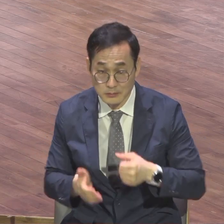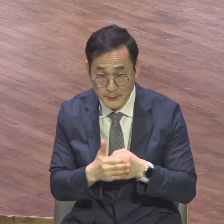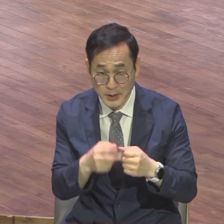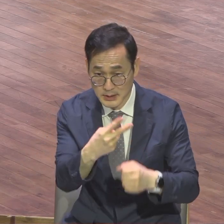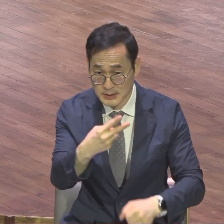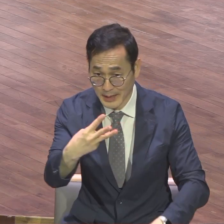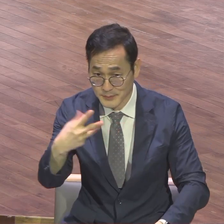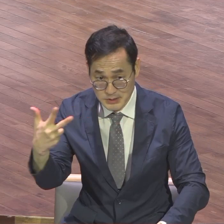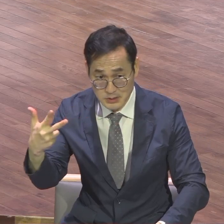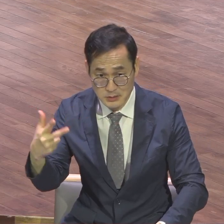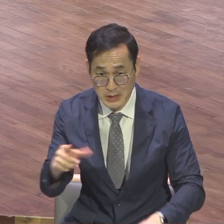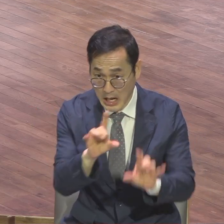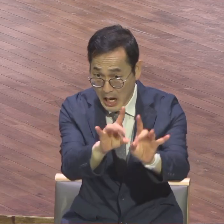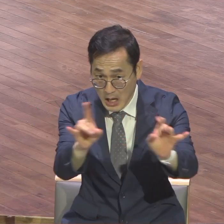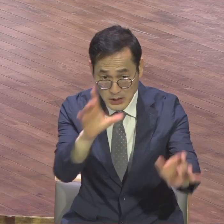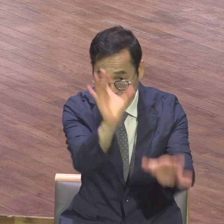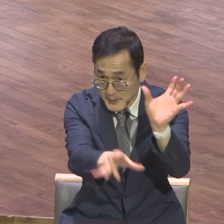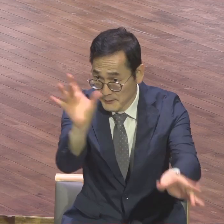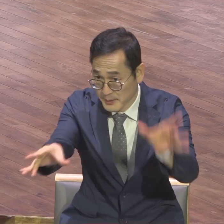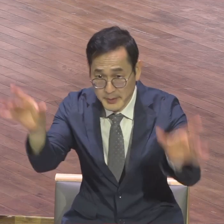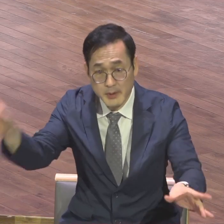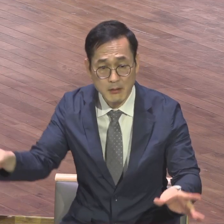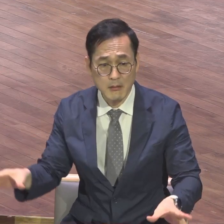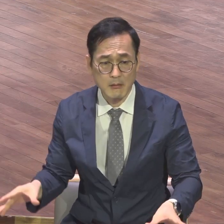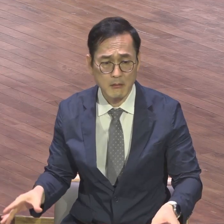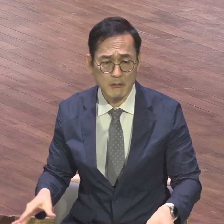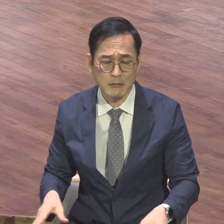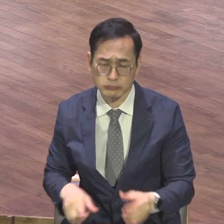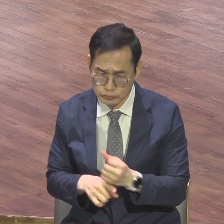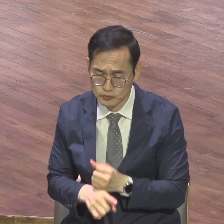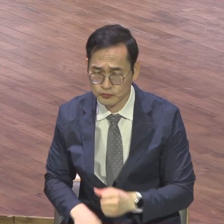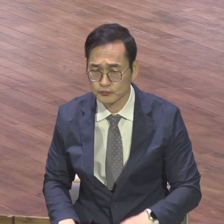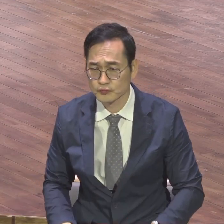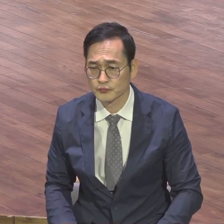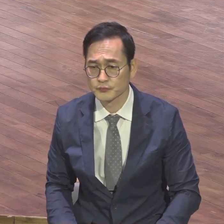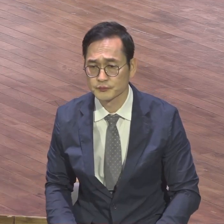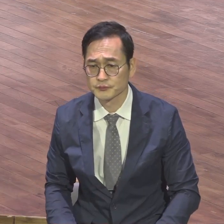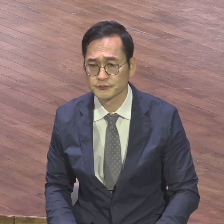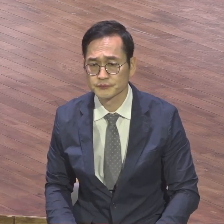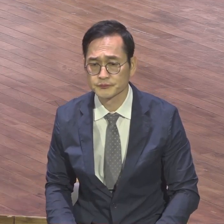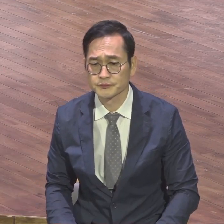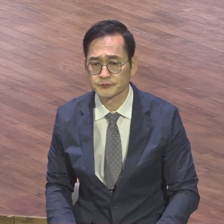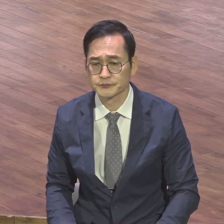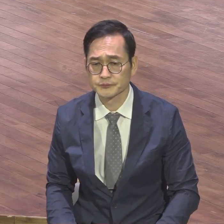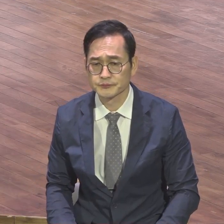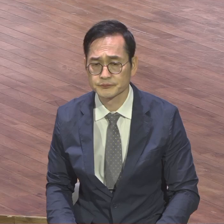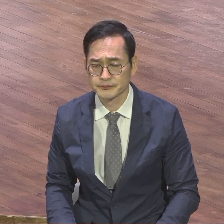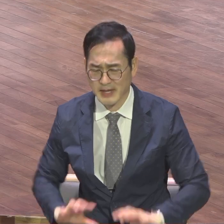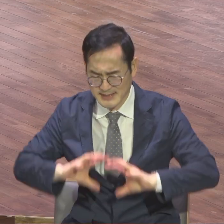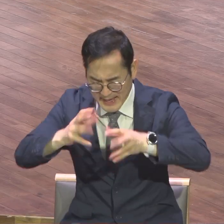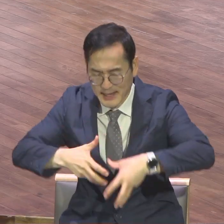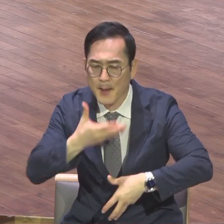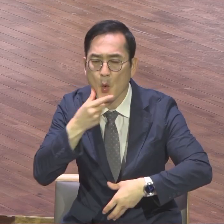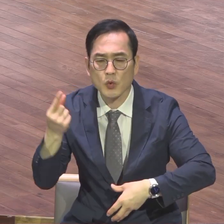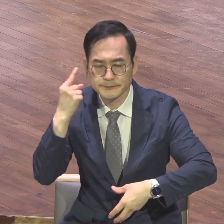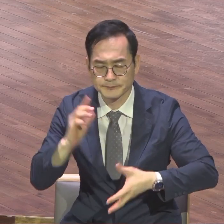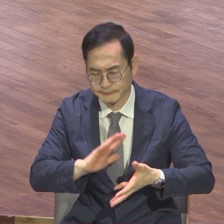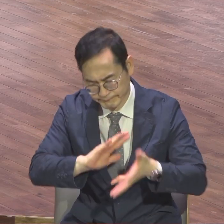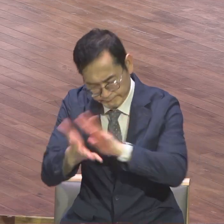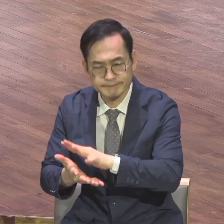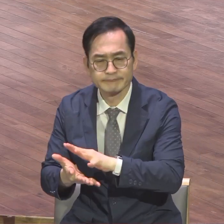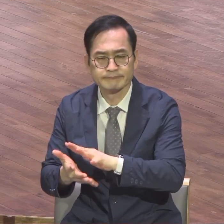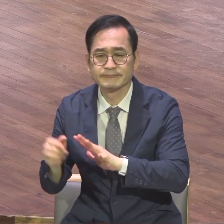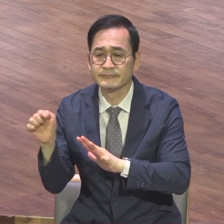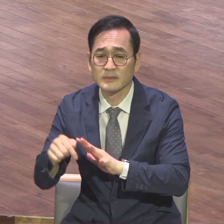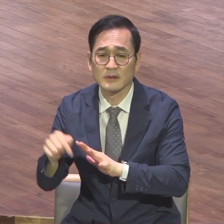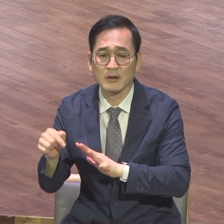5천 종족. 이게 주님의 지상 최대 명령이기 때문에 최고의 신앙이 뭐냐? 237이에요. 237. 성교가